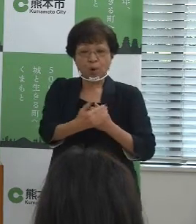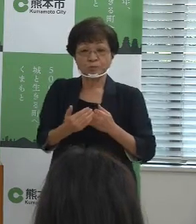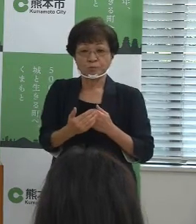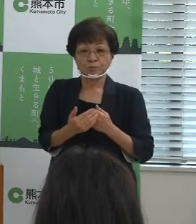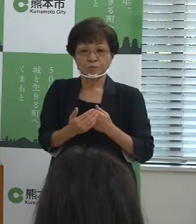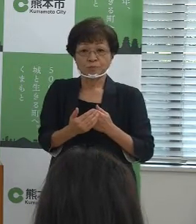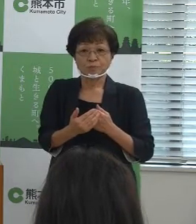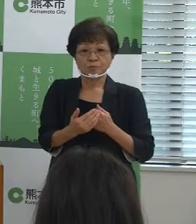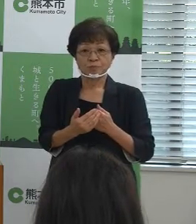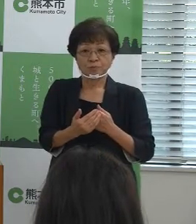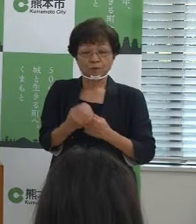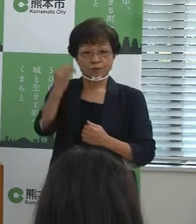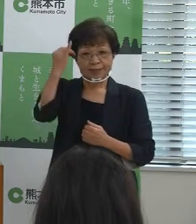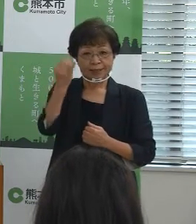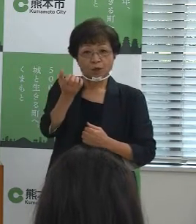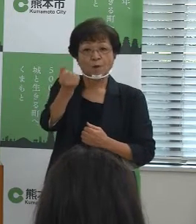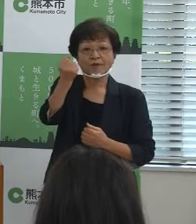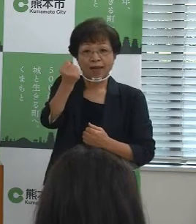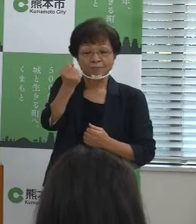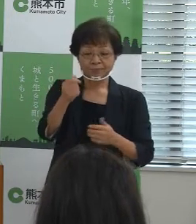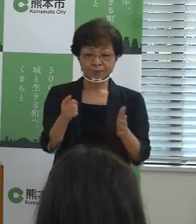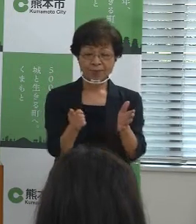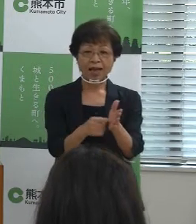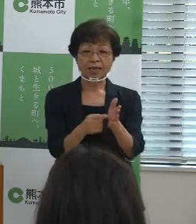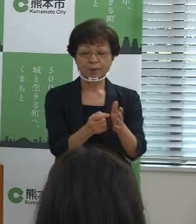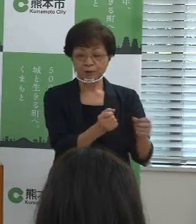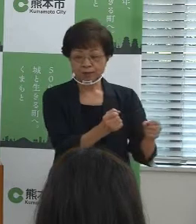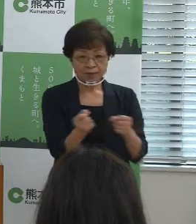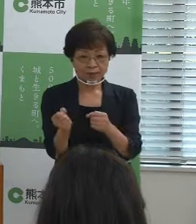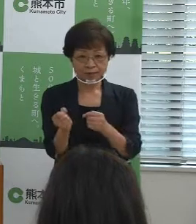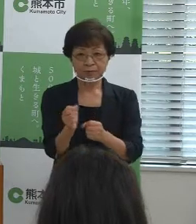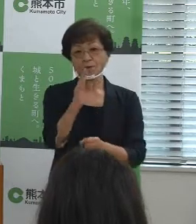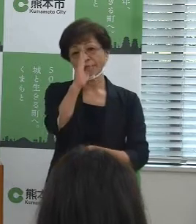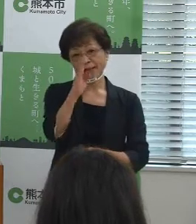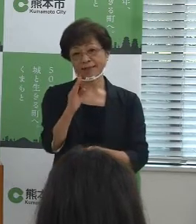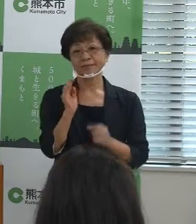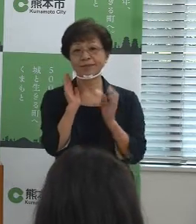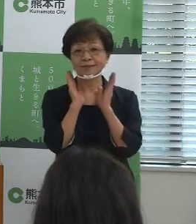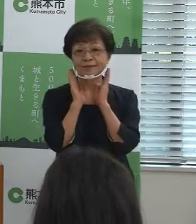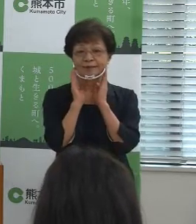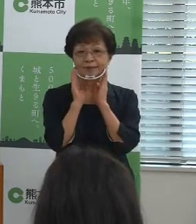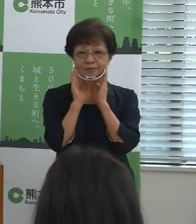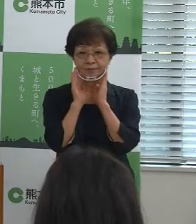るという意識のもと早めの避難をお願いをいたします。